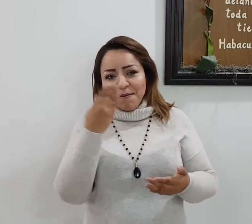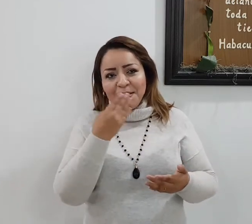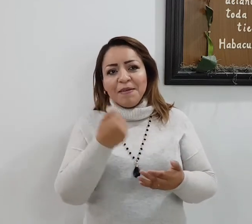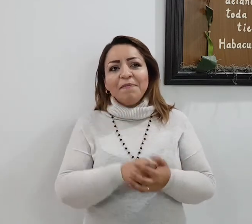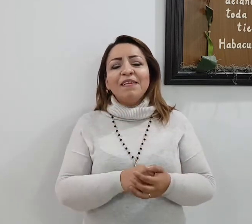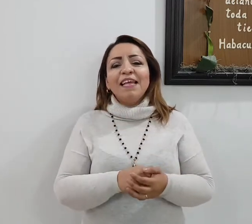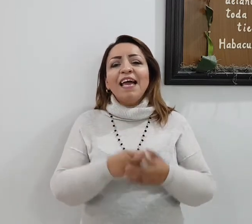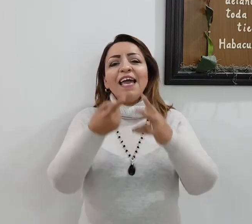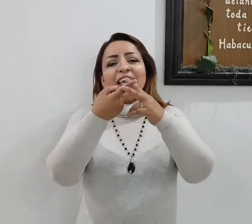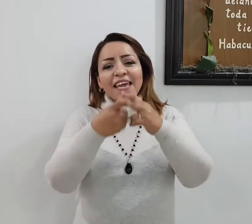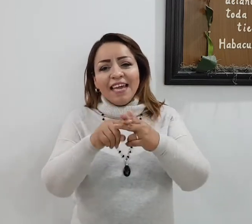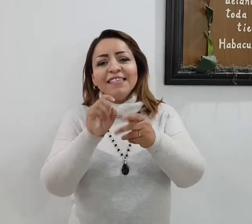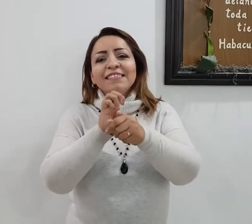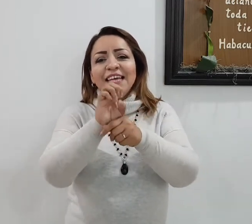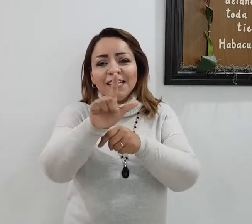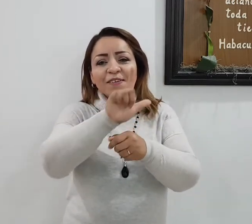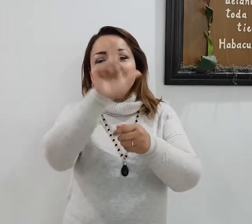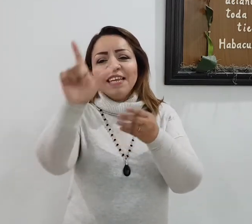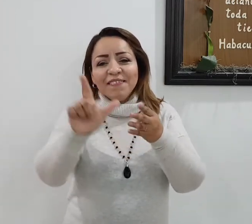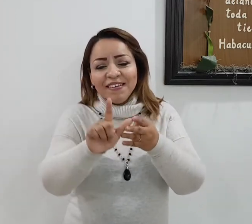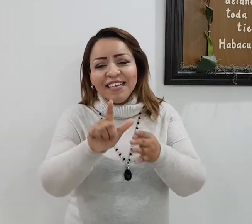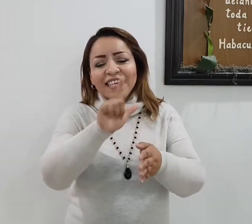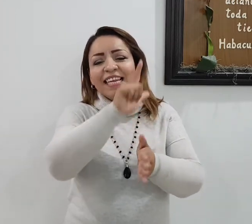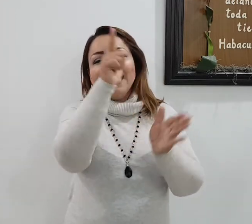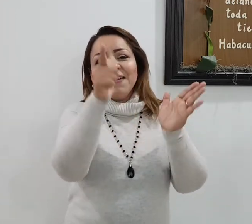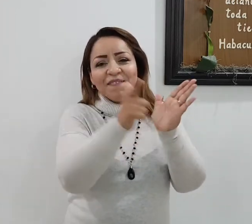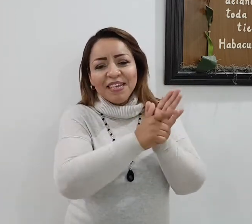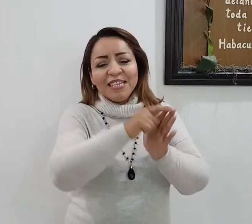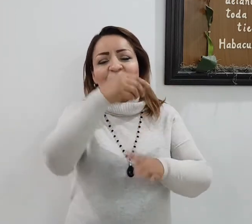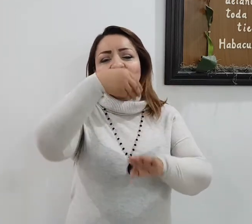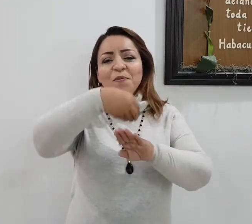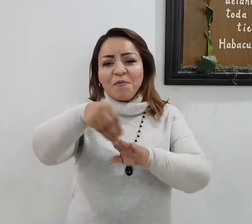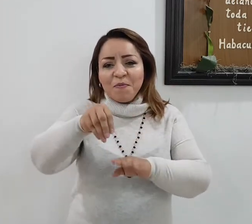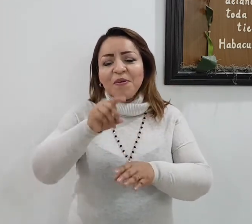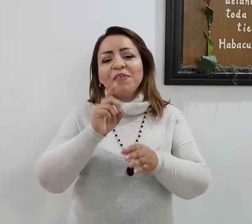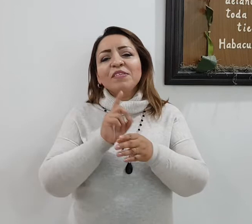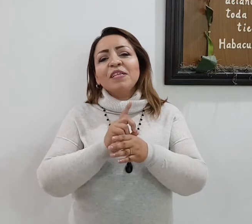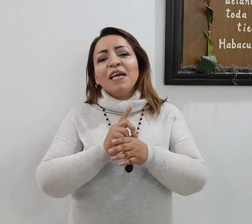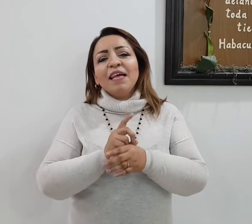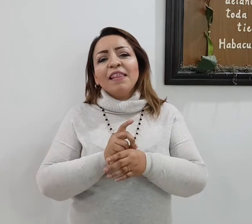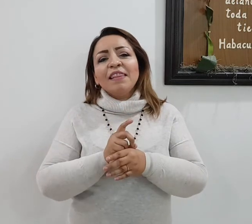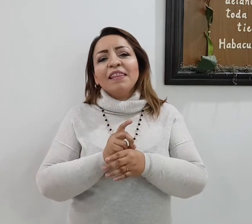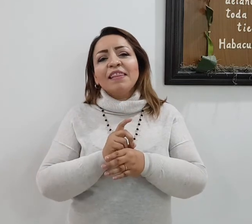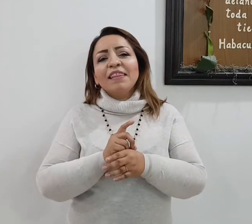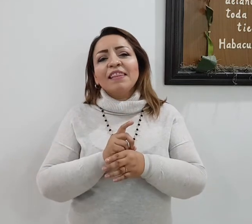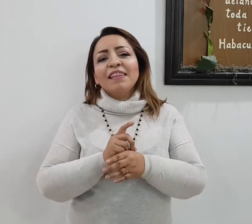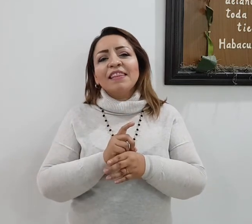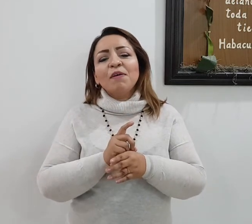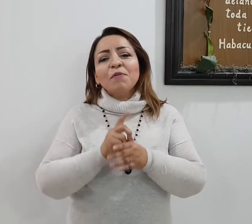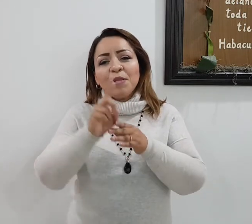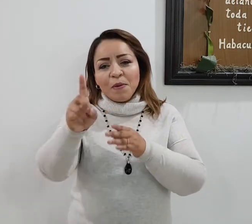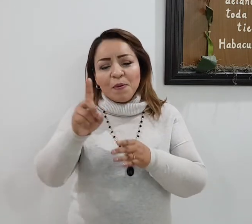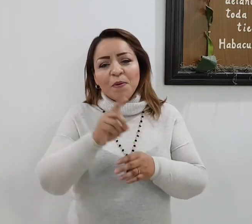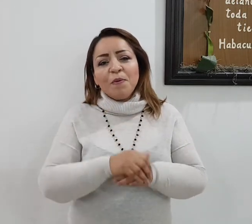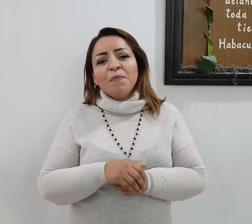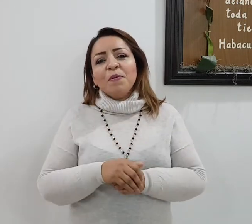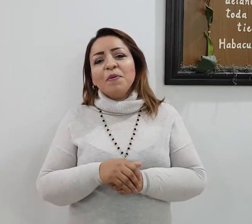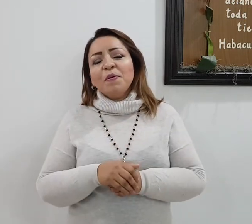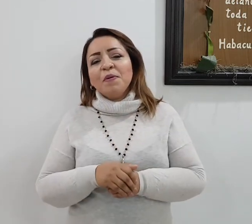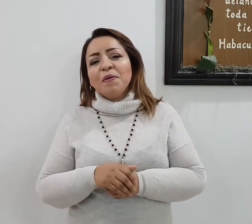quiero concluir, acercarnos a la palabra de Dios, acercarnos y leer la Biblia, nos lleva a